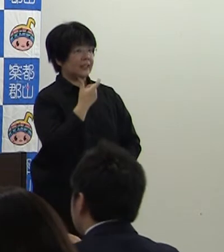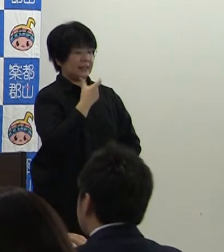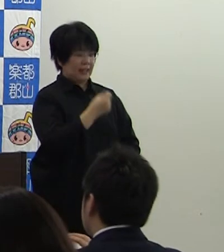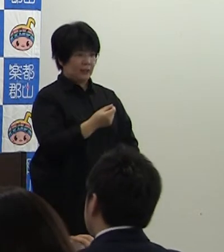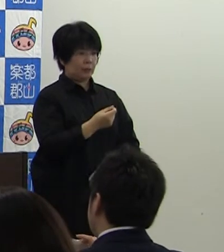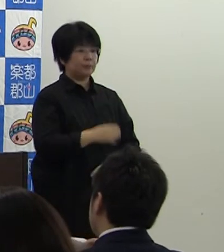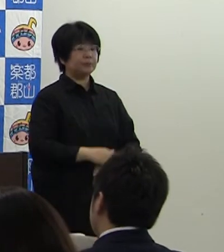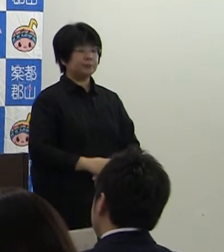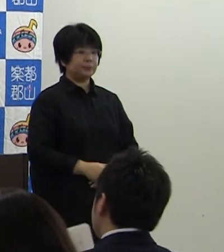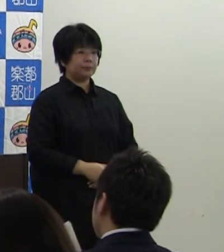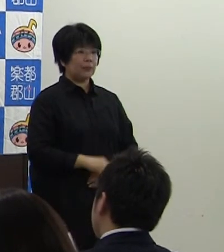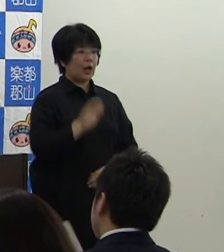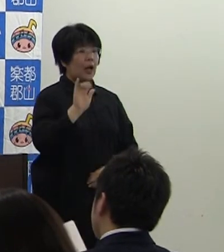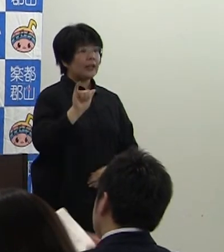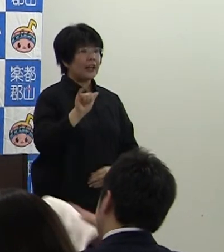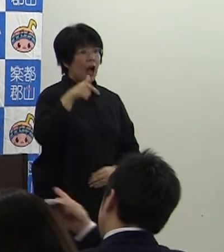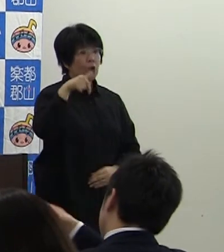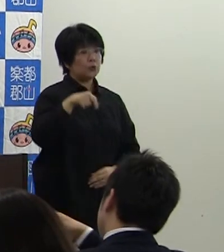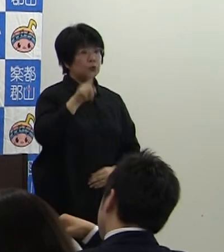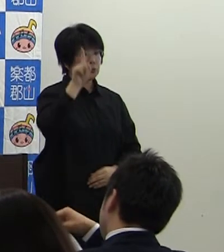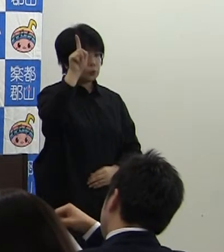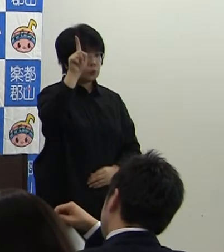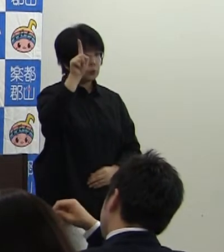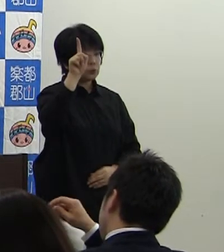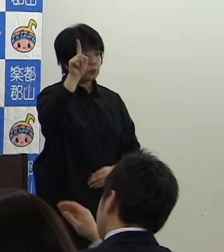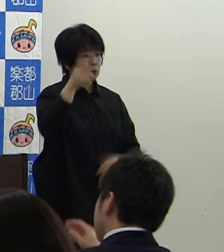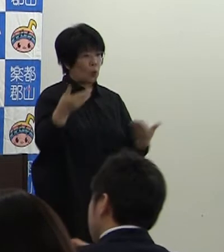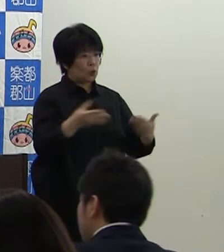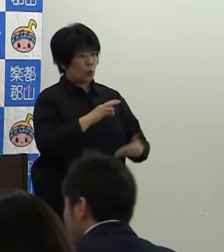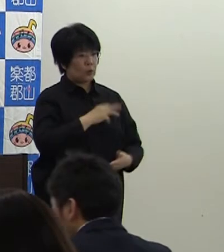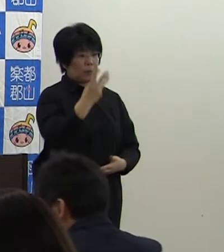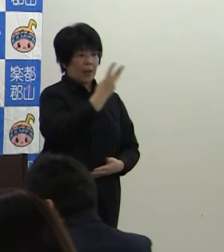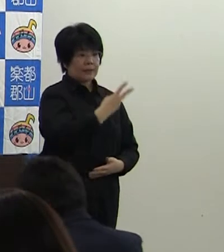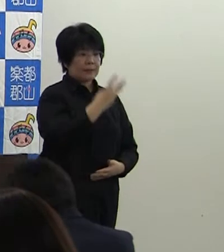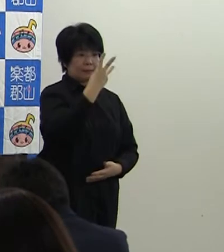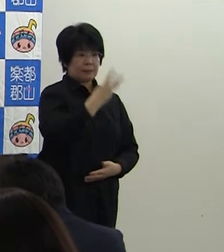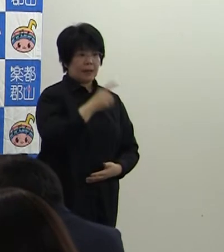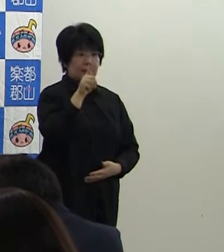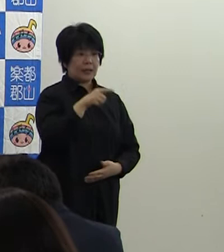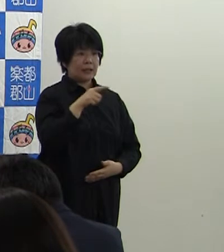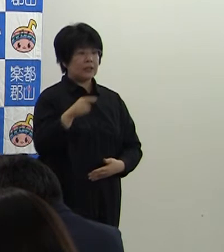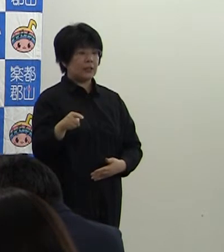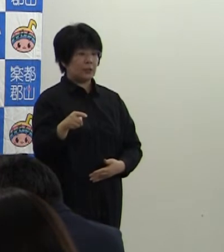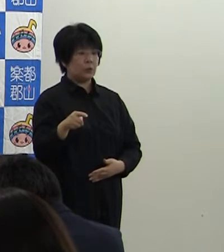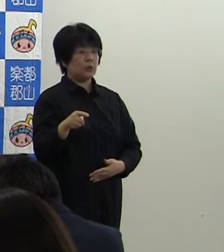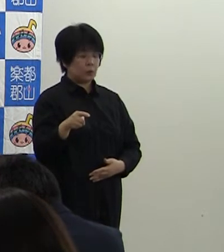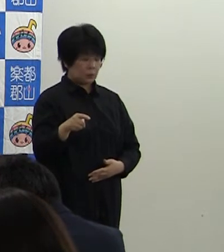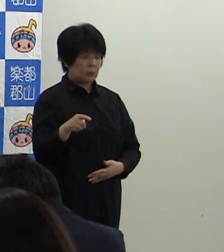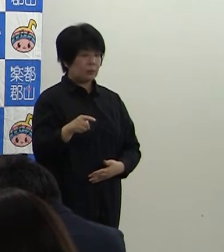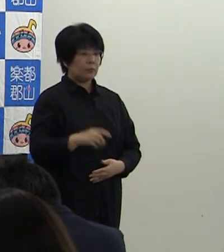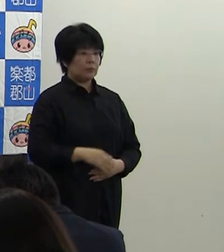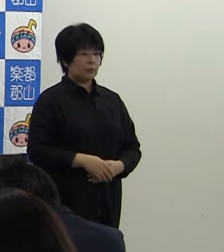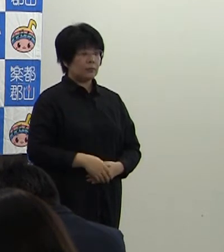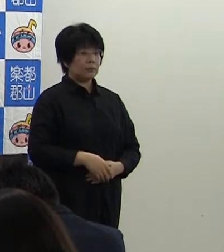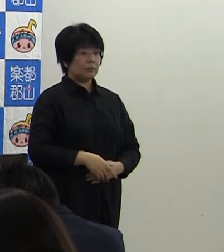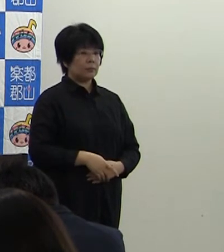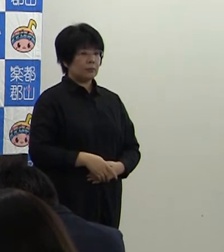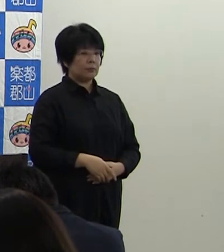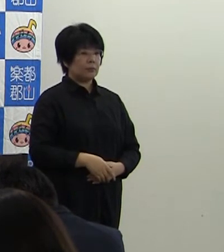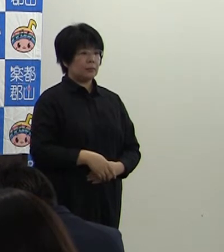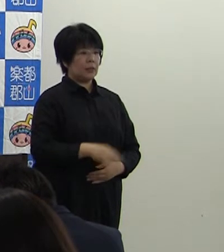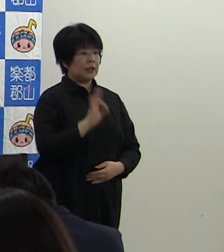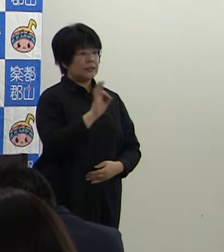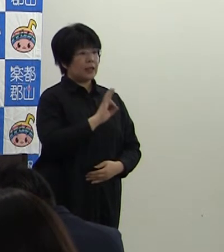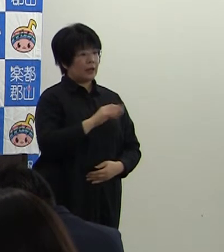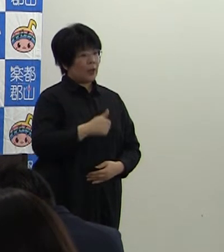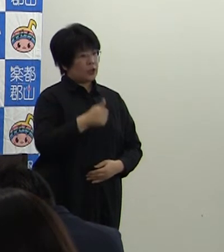麻薬食堂で来場想定者数が3000人くらいいらっしゃるということなんですけれども、品川市長の方から期待の声とか